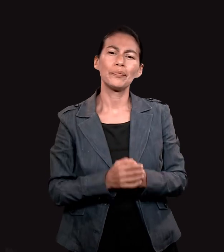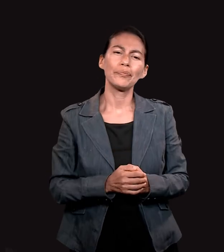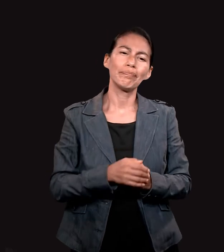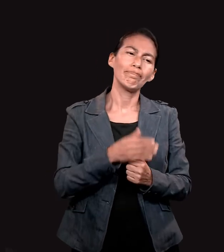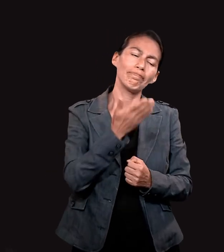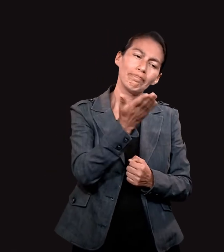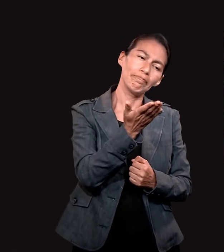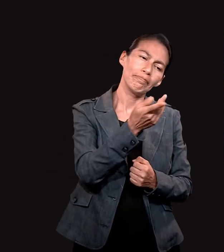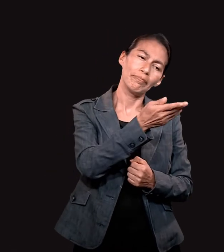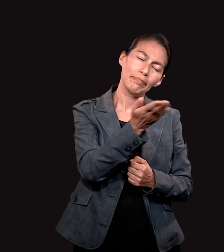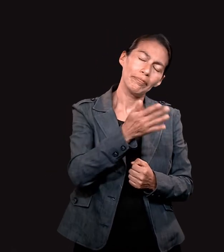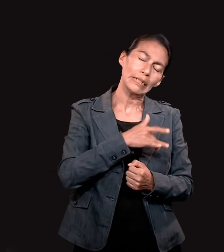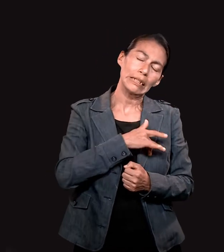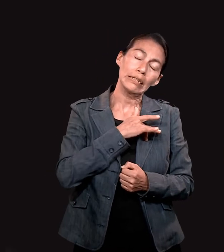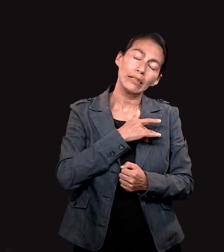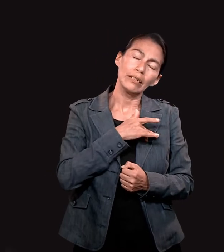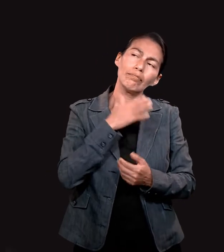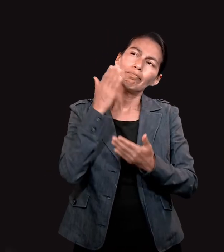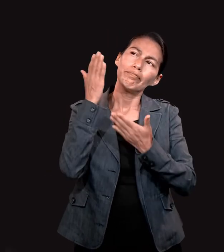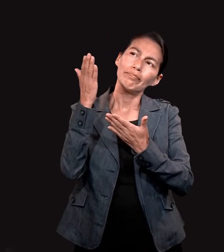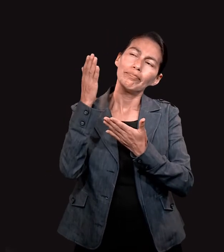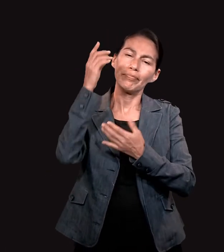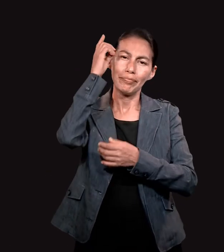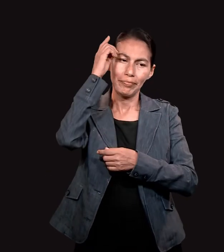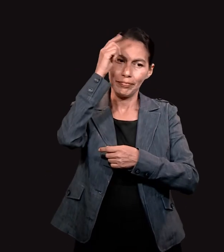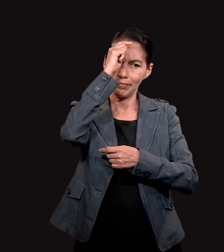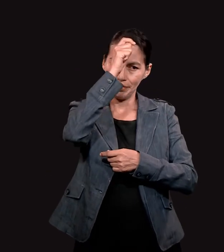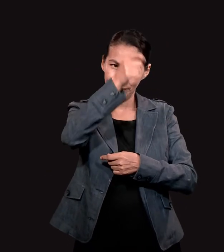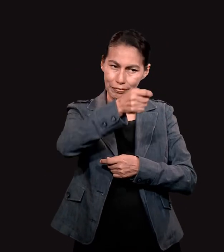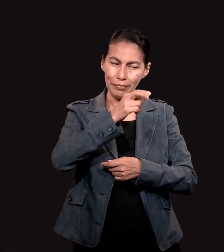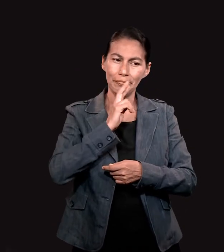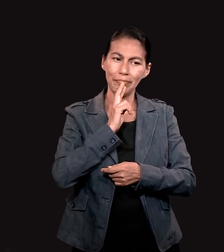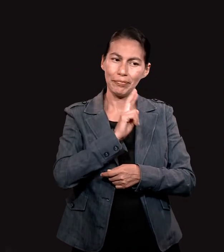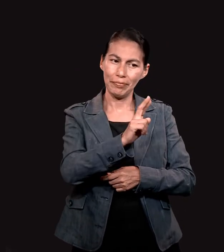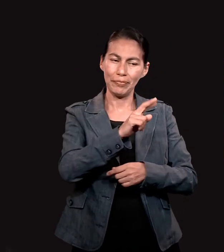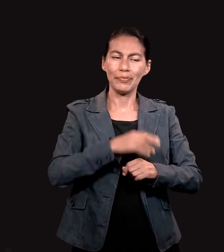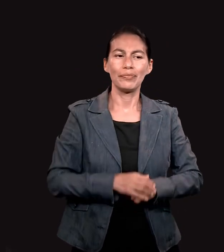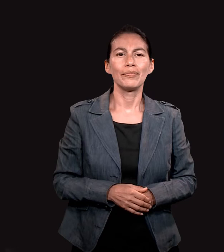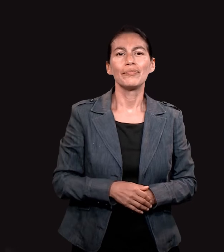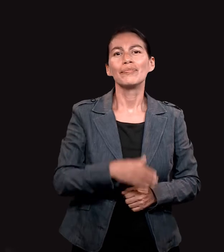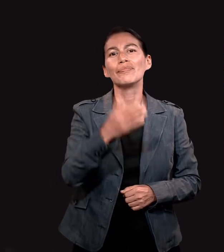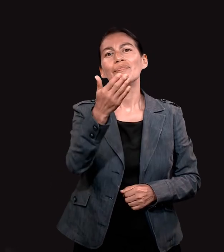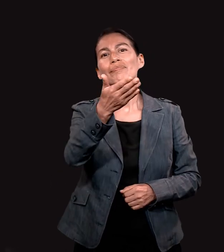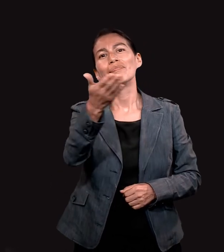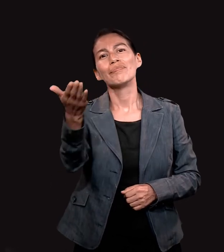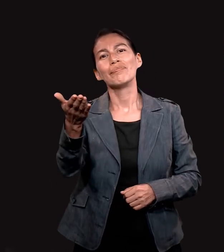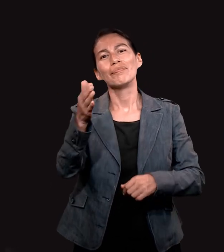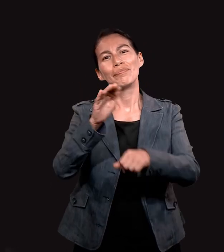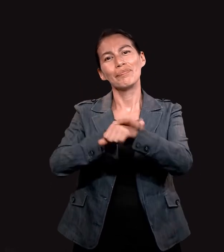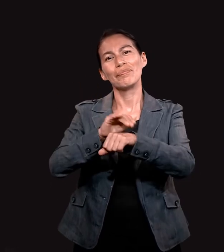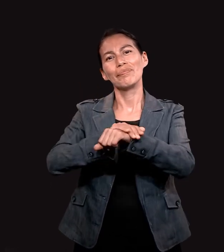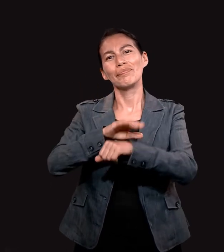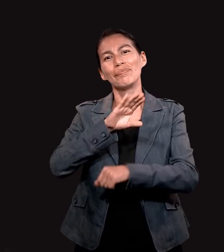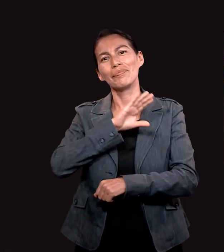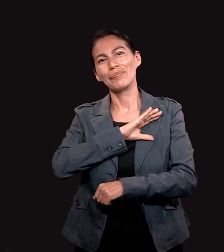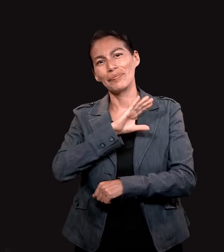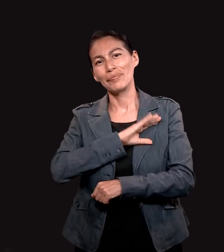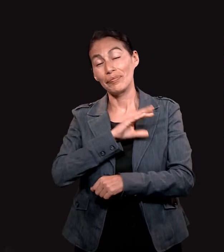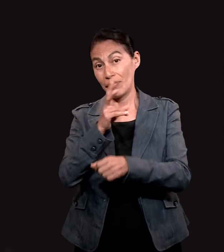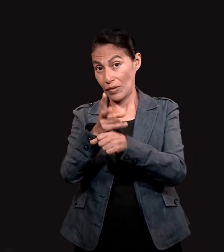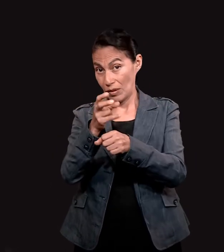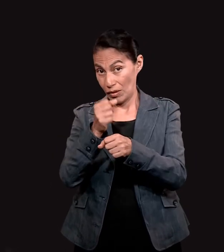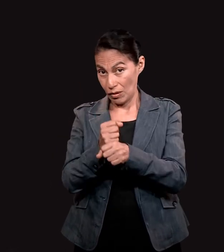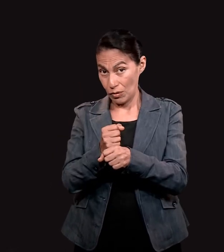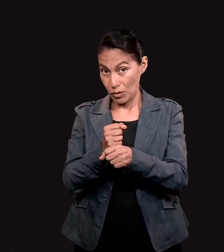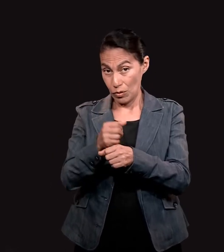matrimonio y que les conceda las peticiones de su corazón. Amén. Amén. Y a ustedes, queridos, les